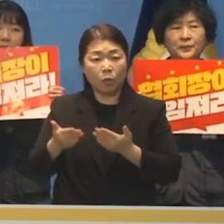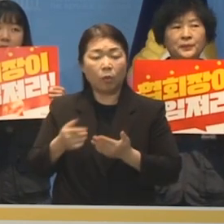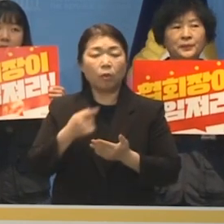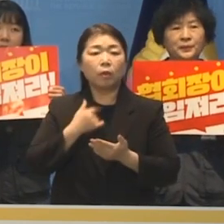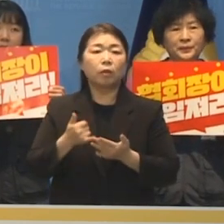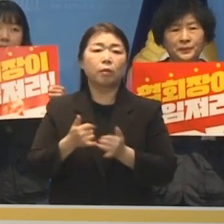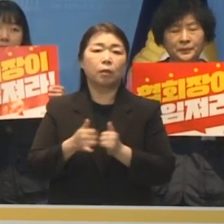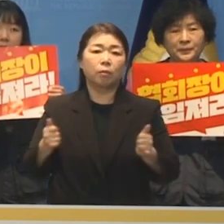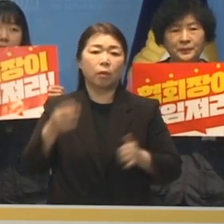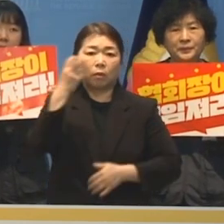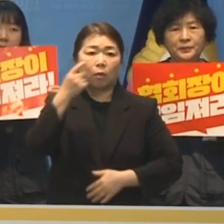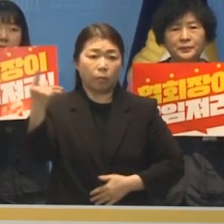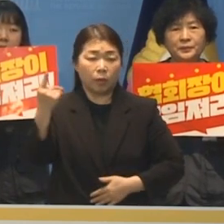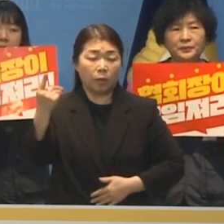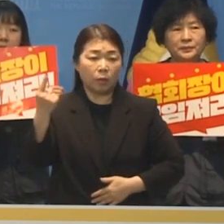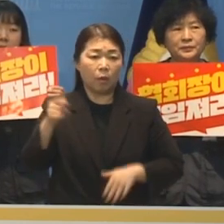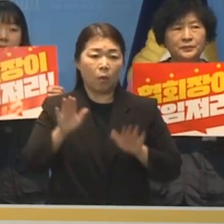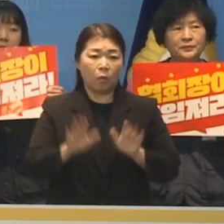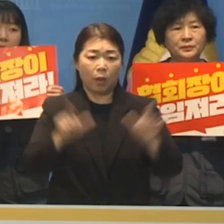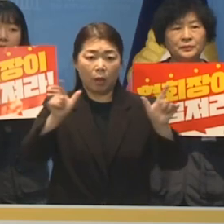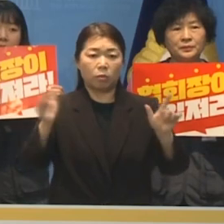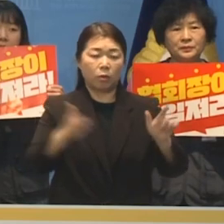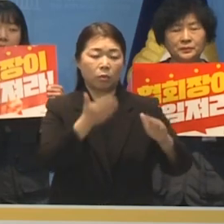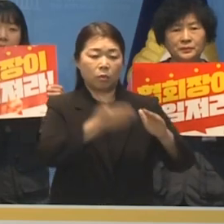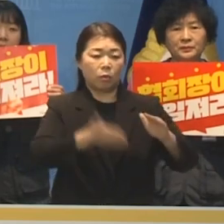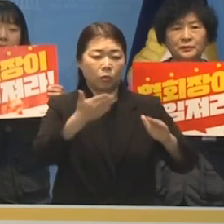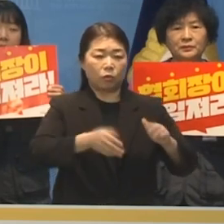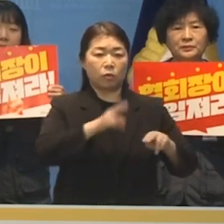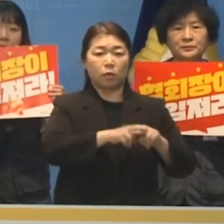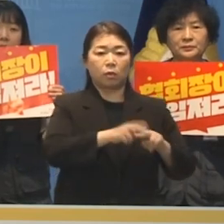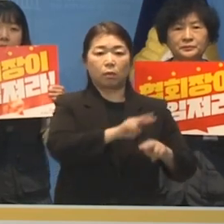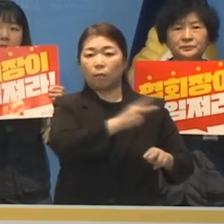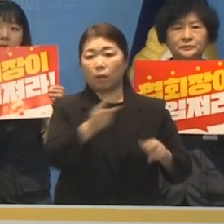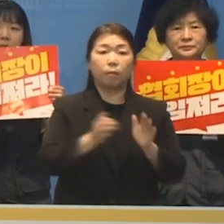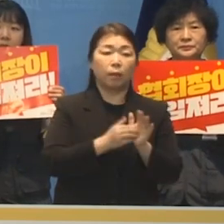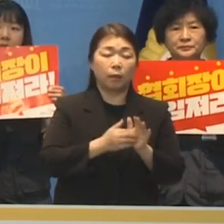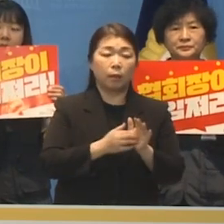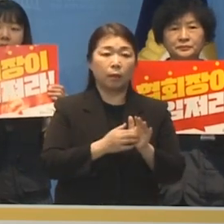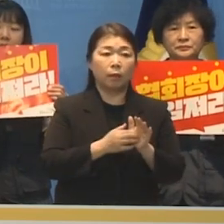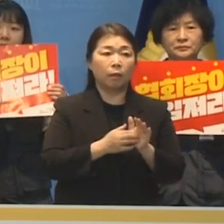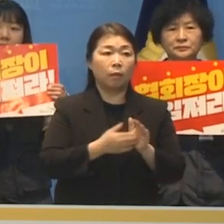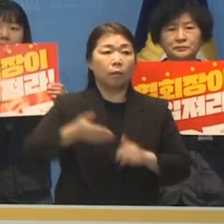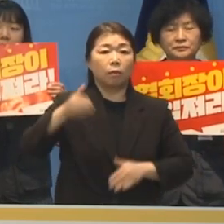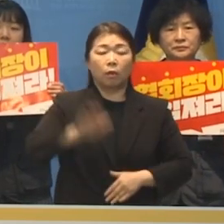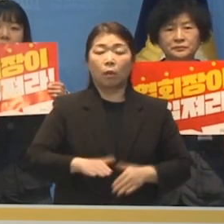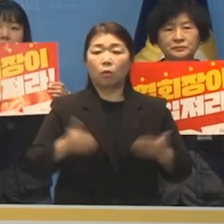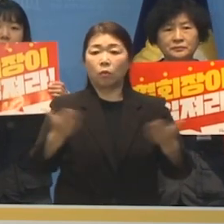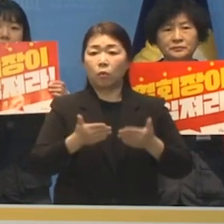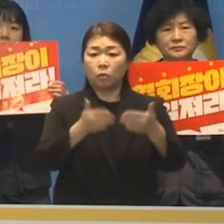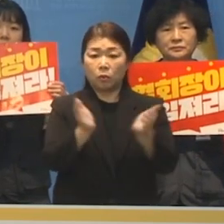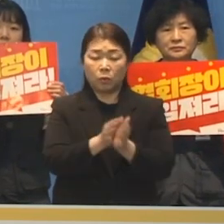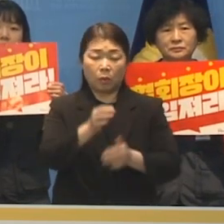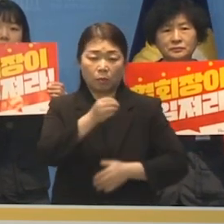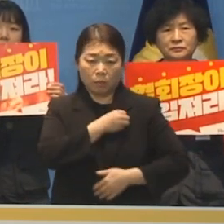노동자들은 모두 올해부터 정규직으로 전환했습니다. 유독 노동조합